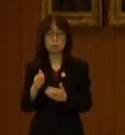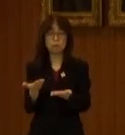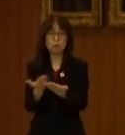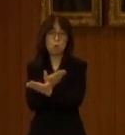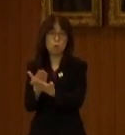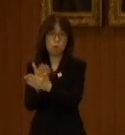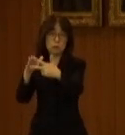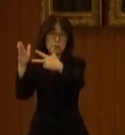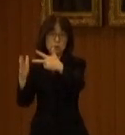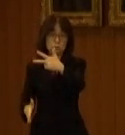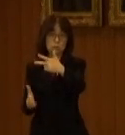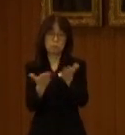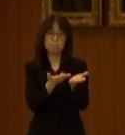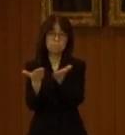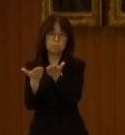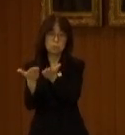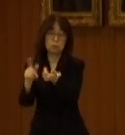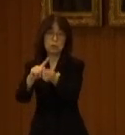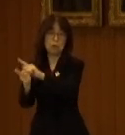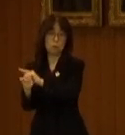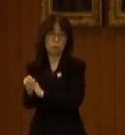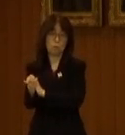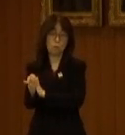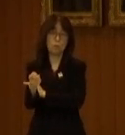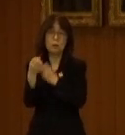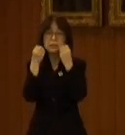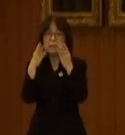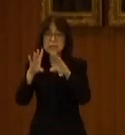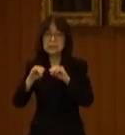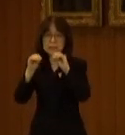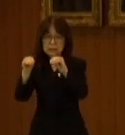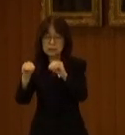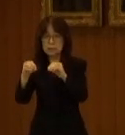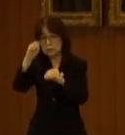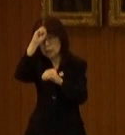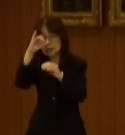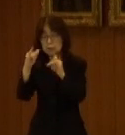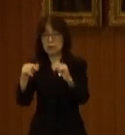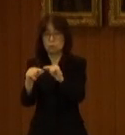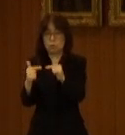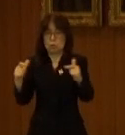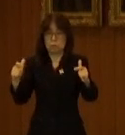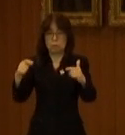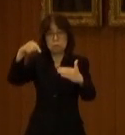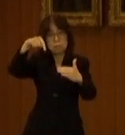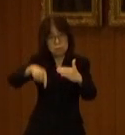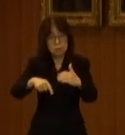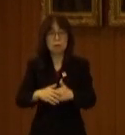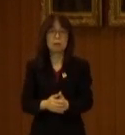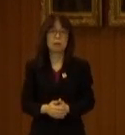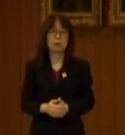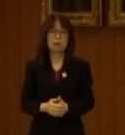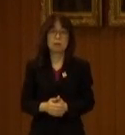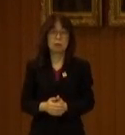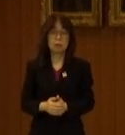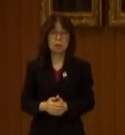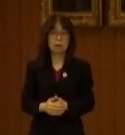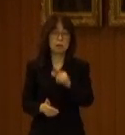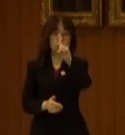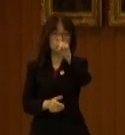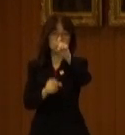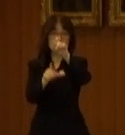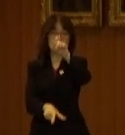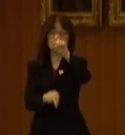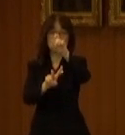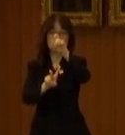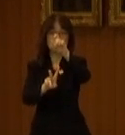養で対応しておりますけれども、新規の患者数が急増しておりますことから、明後日13